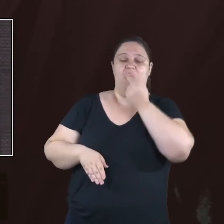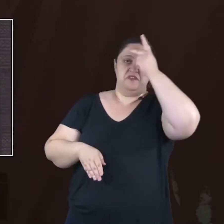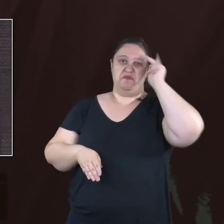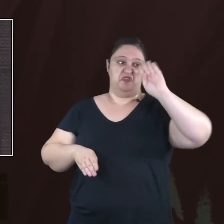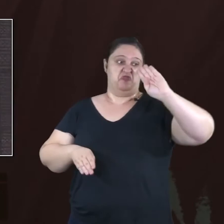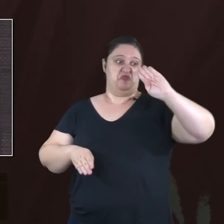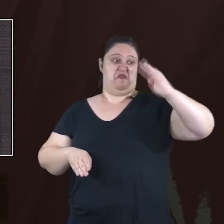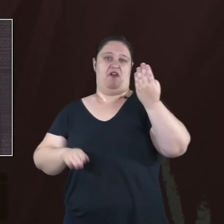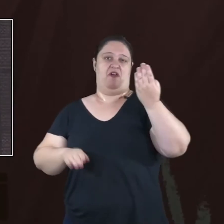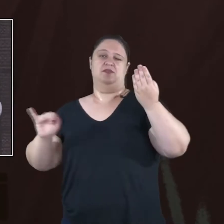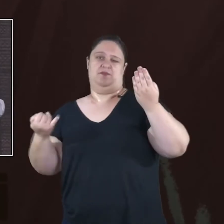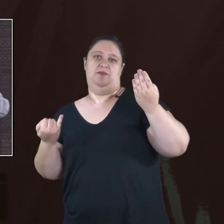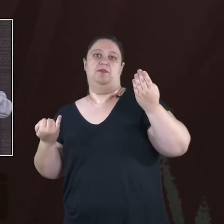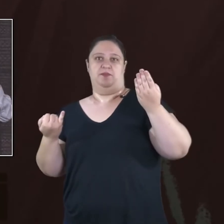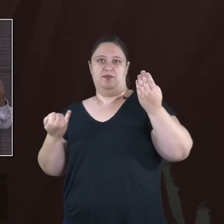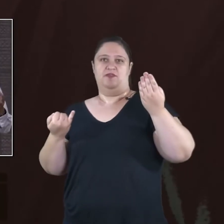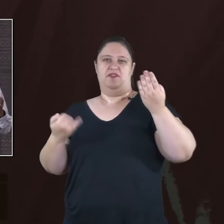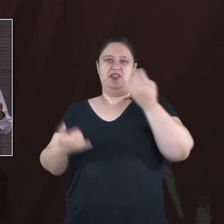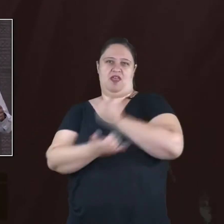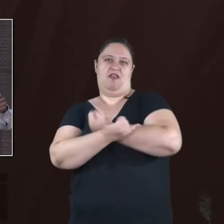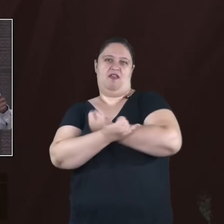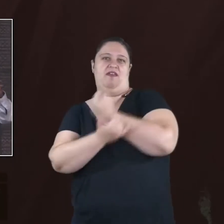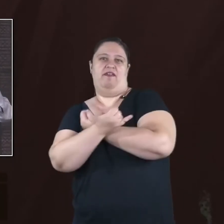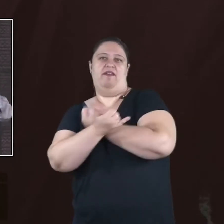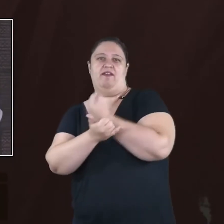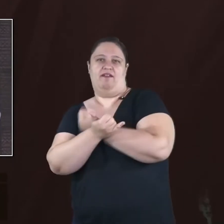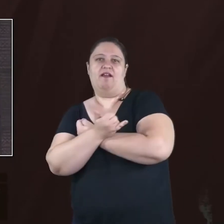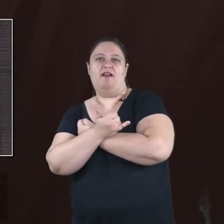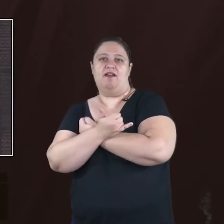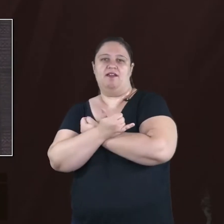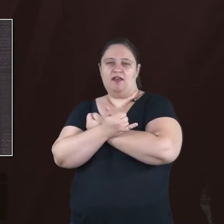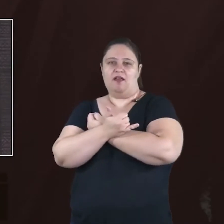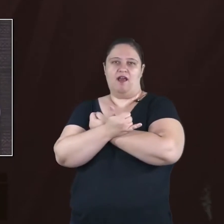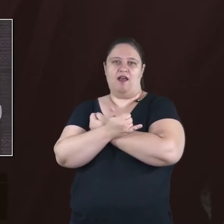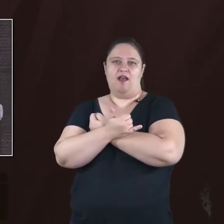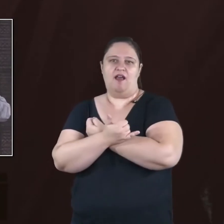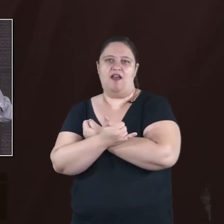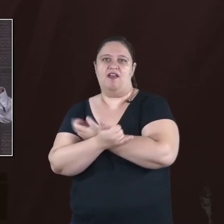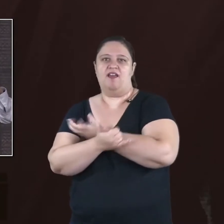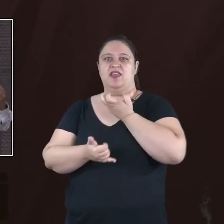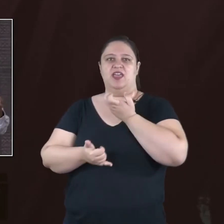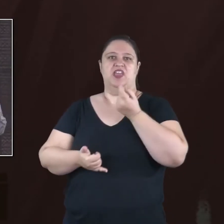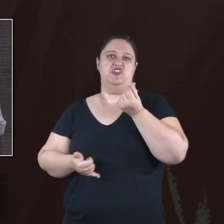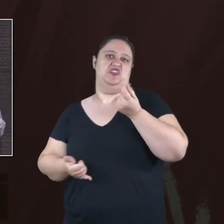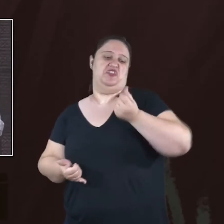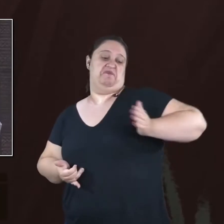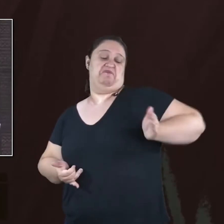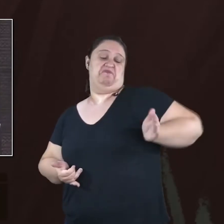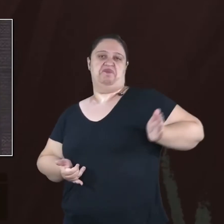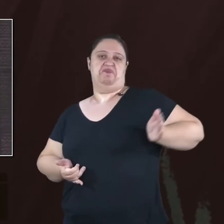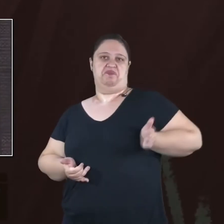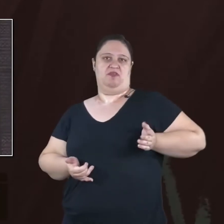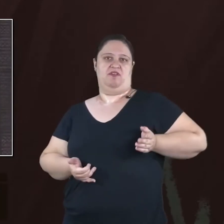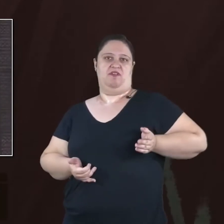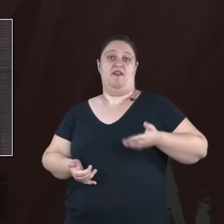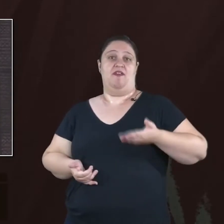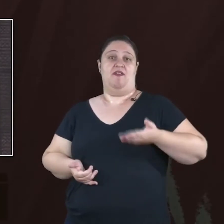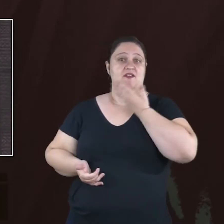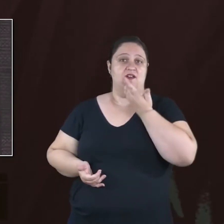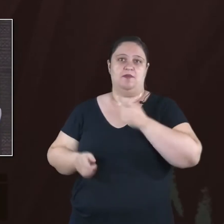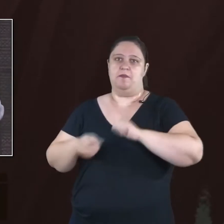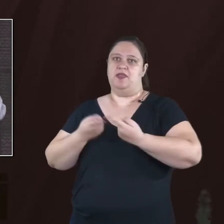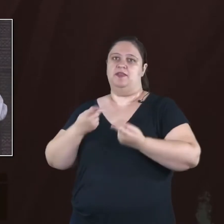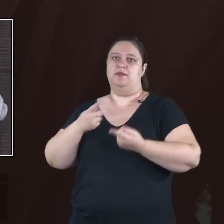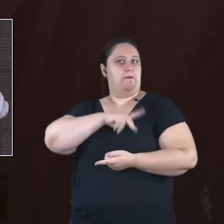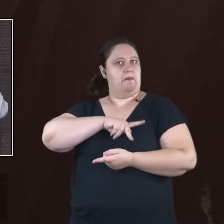fraudulento aproveitar-se daquela igreja para ganhar dinheiro, com intuitos gananciosos. Queridos irmãos, mas